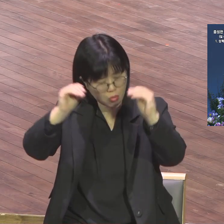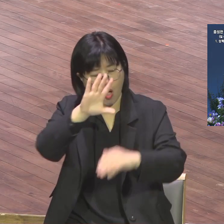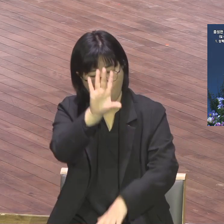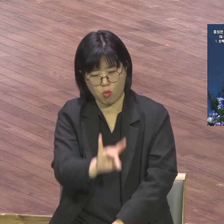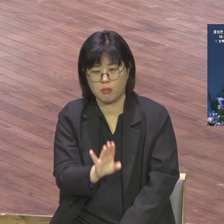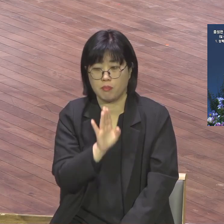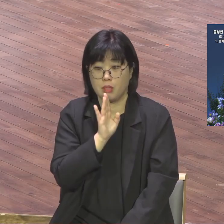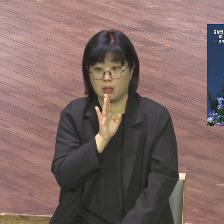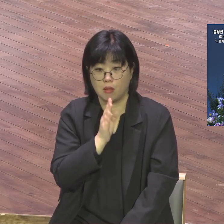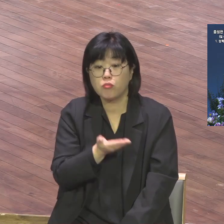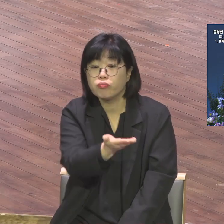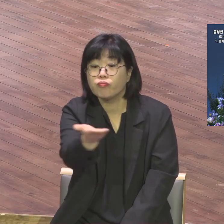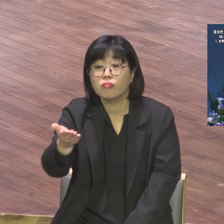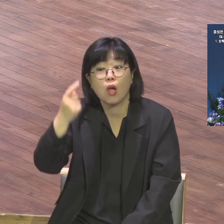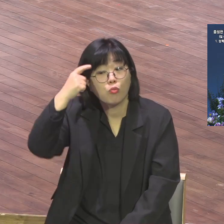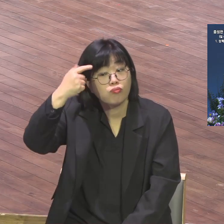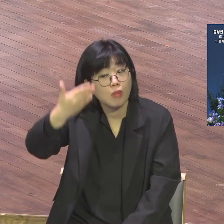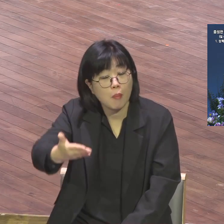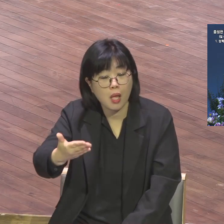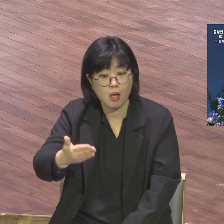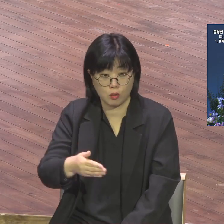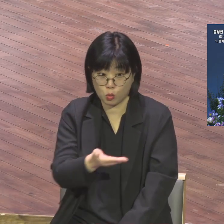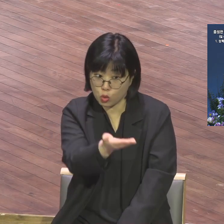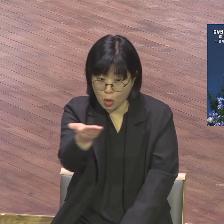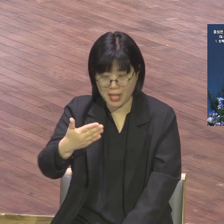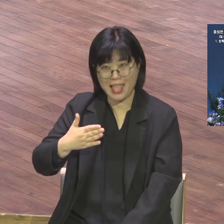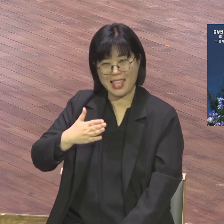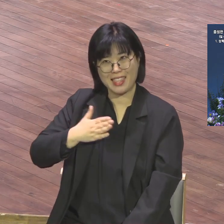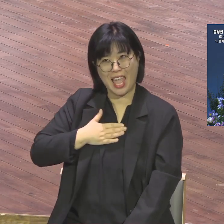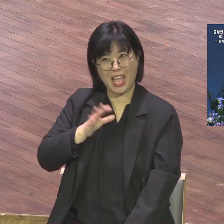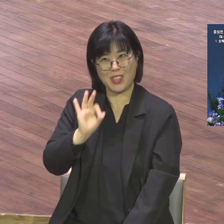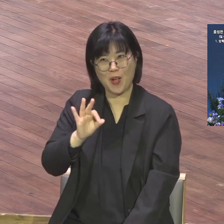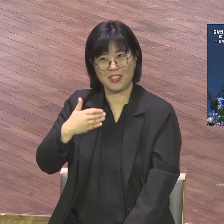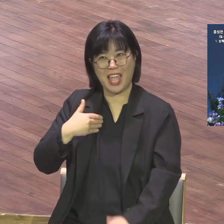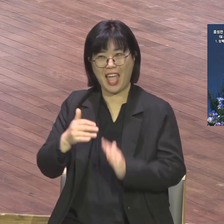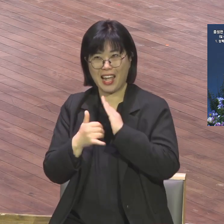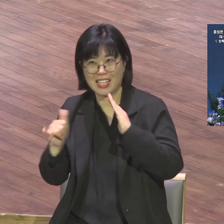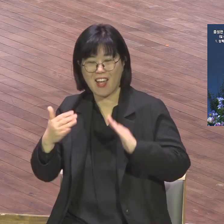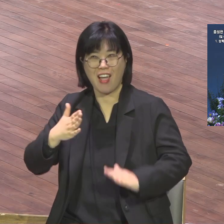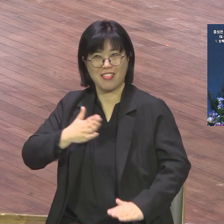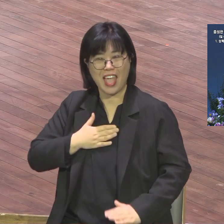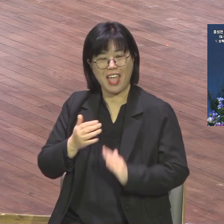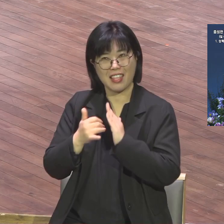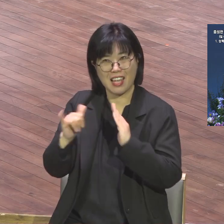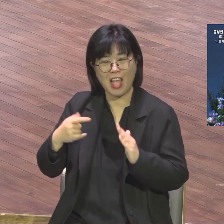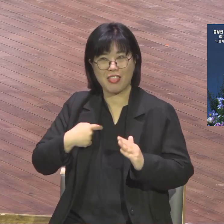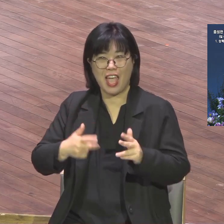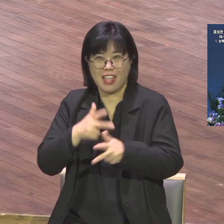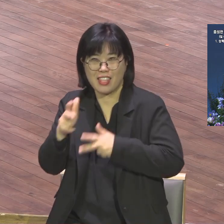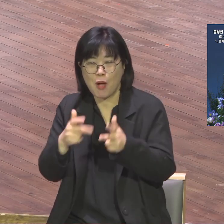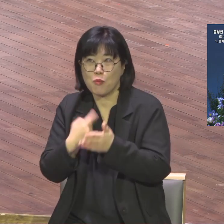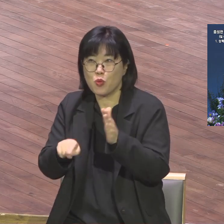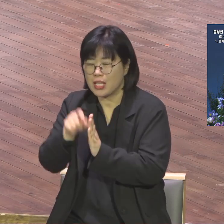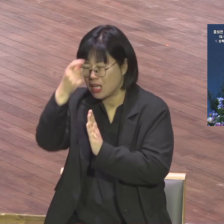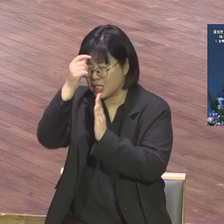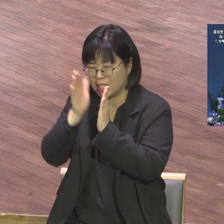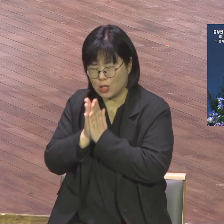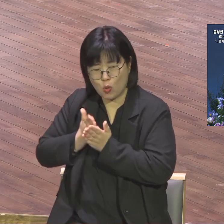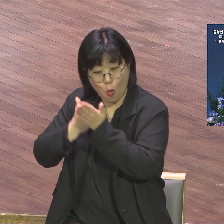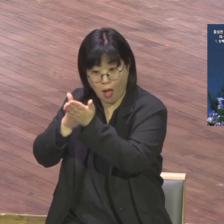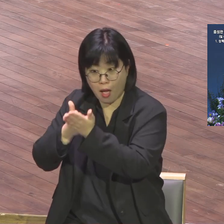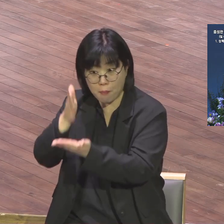선교사님을 위해서 주의 종들을 위해서 기도합니까? 네. 기도하는 사람은 성장한